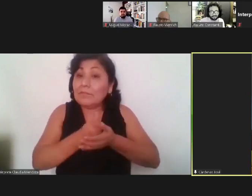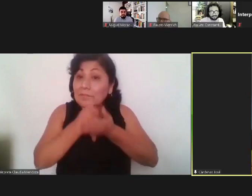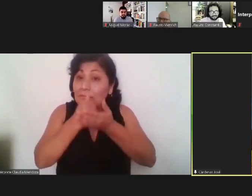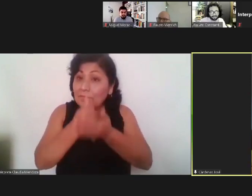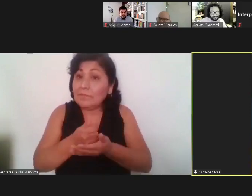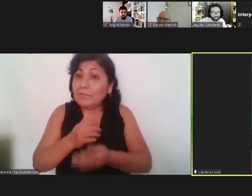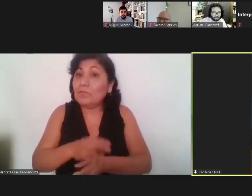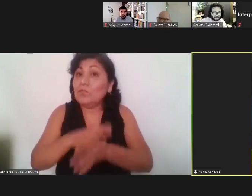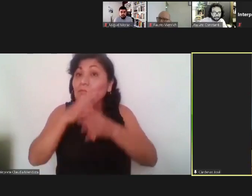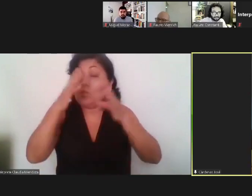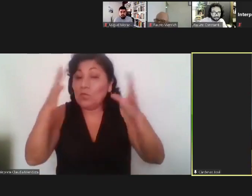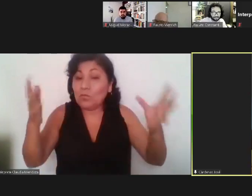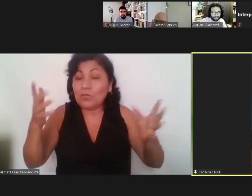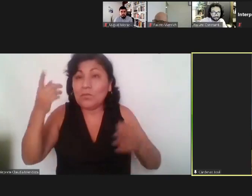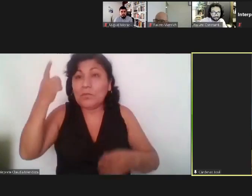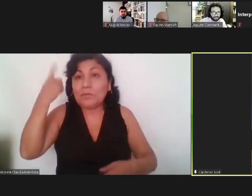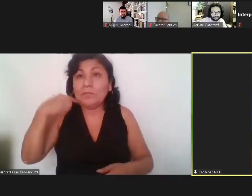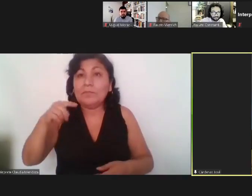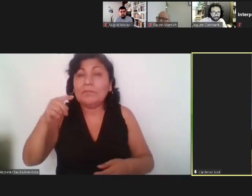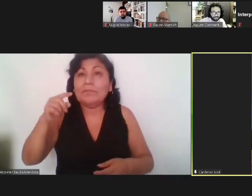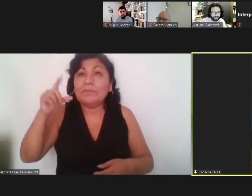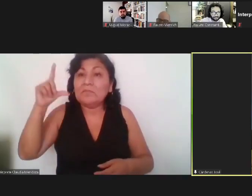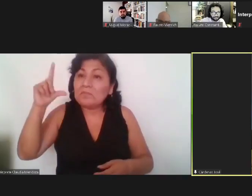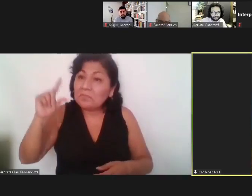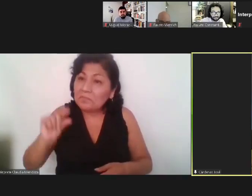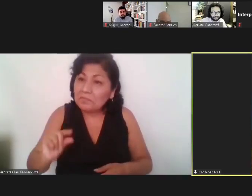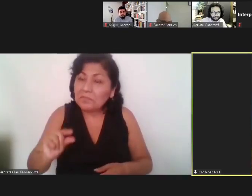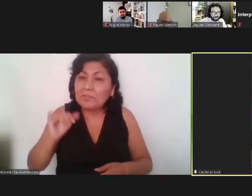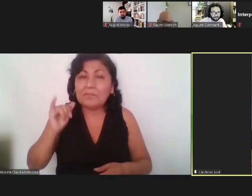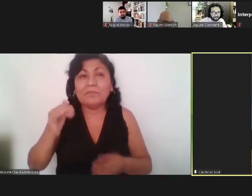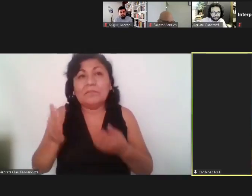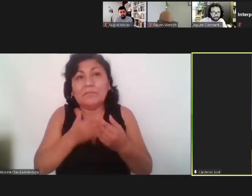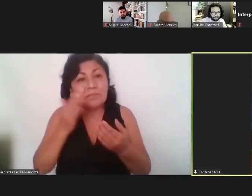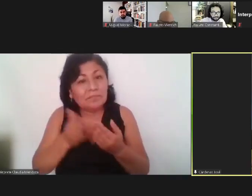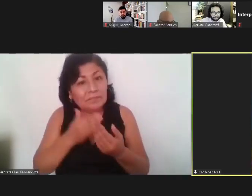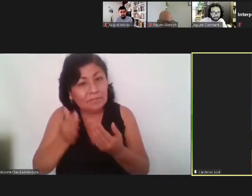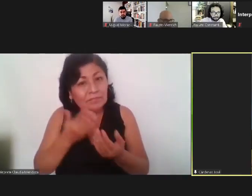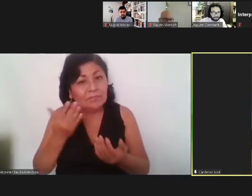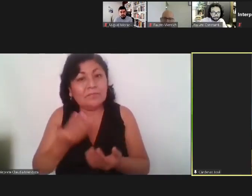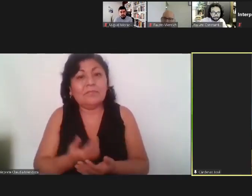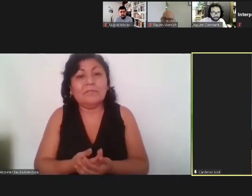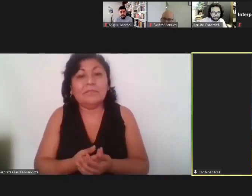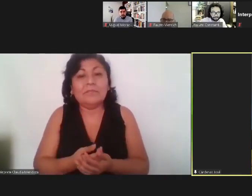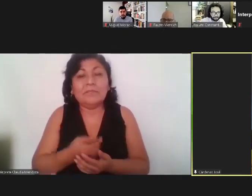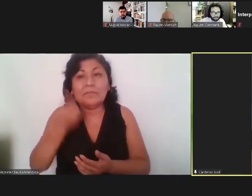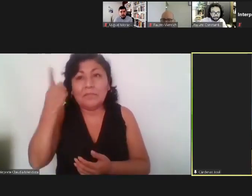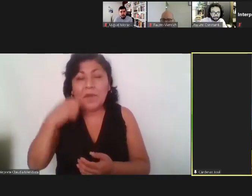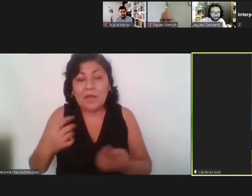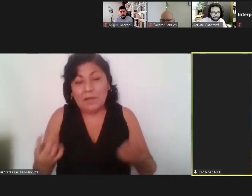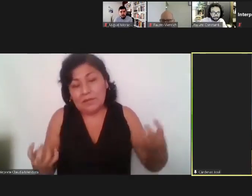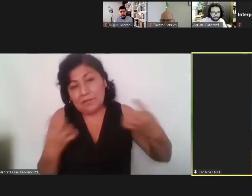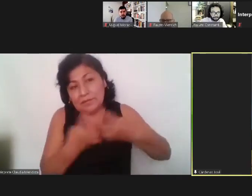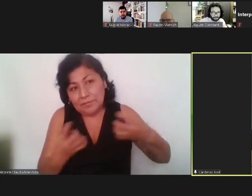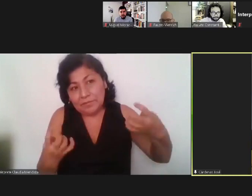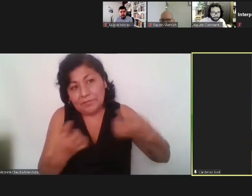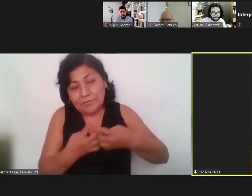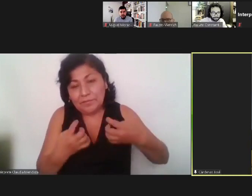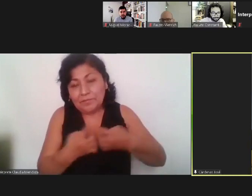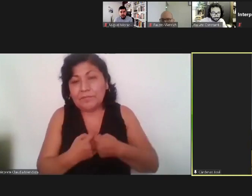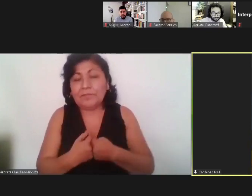abaratar, digamos, la accesibilidad, también a, digamos, a realizar la adaptación de